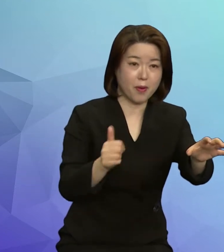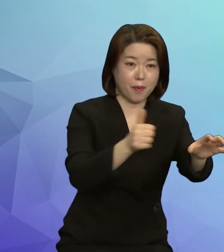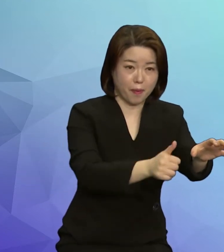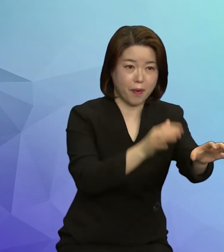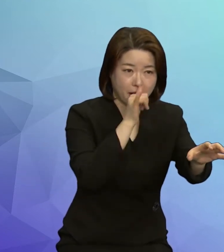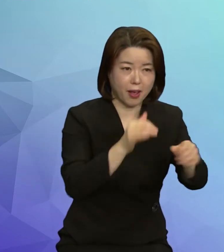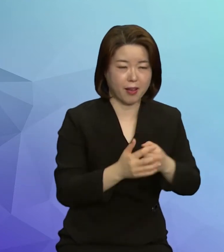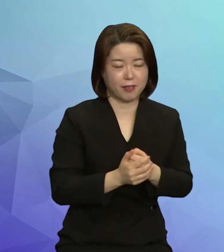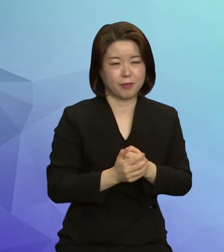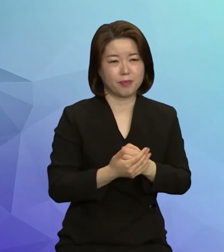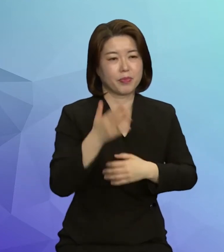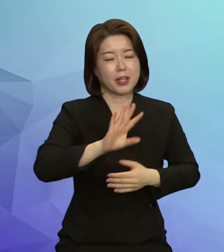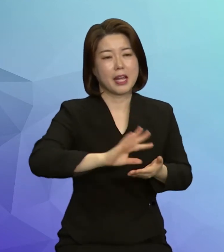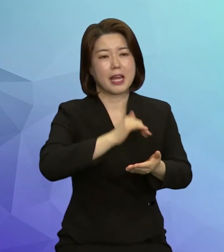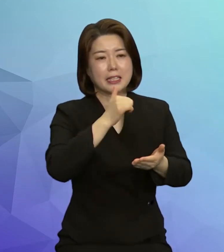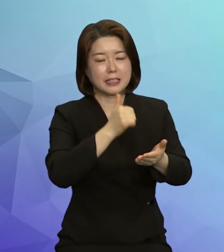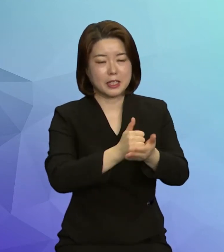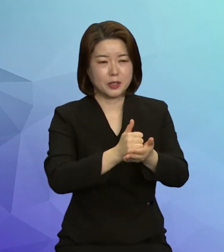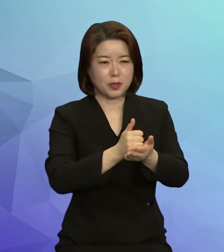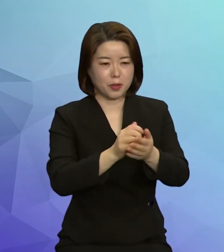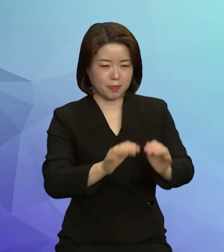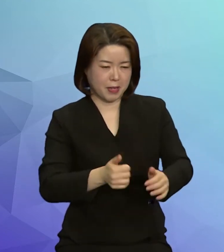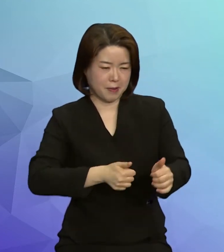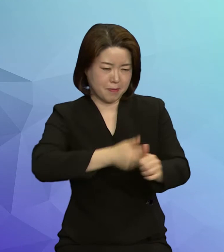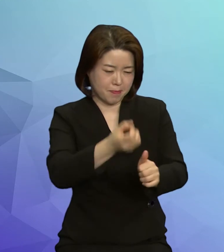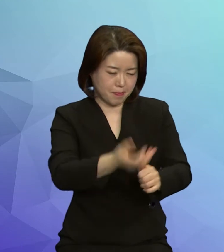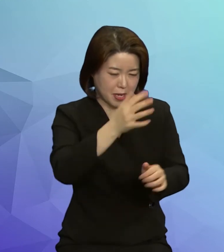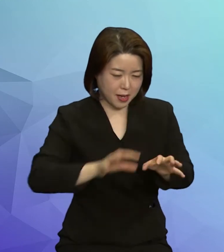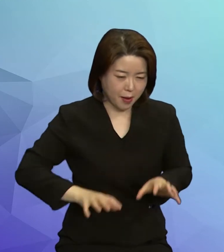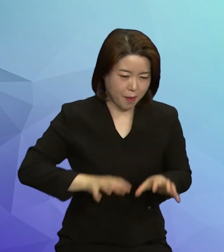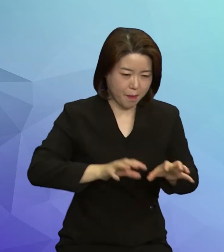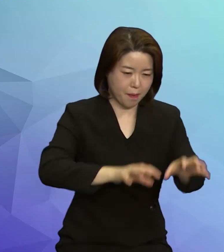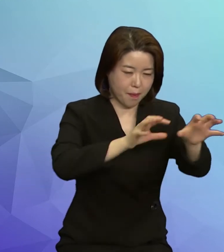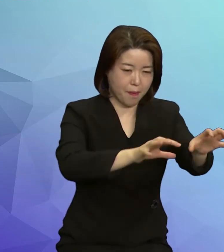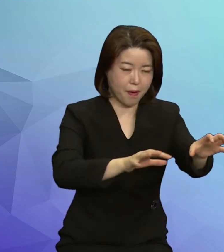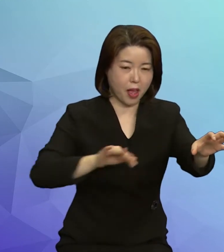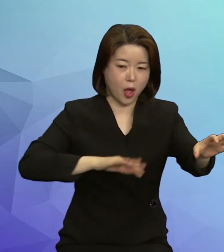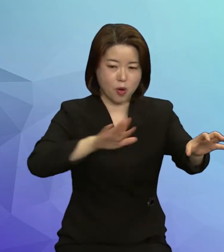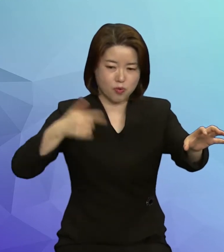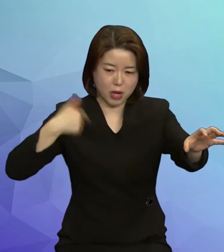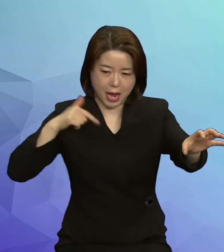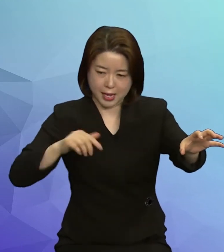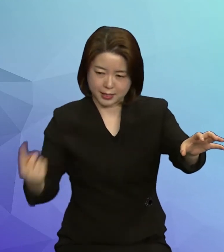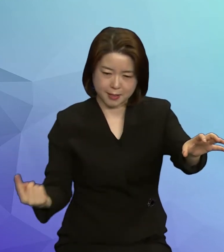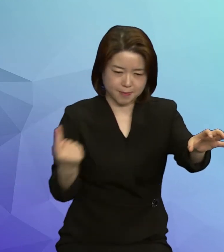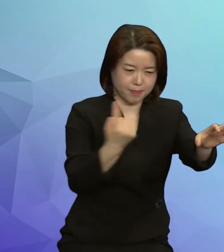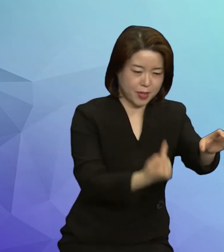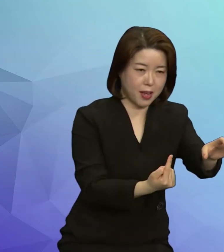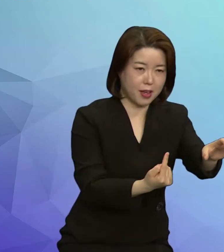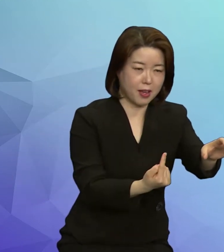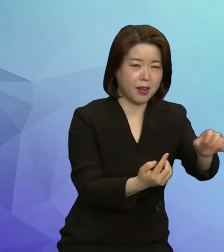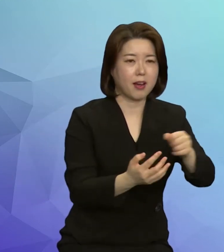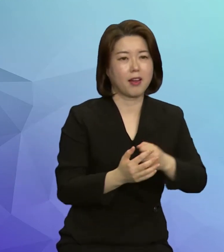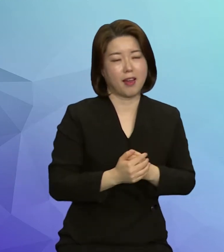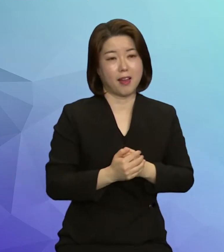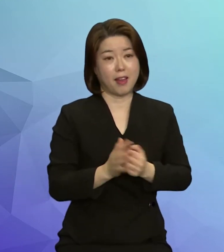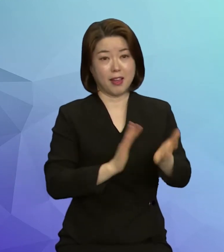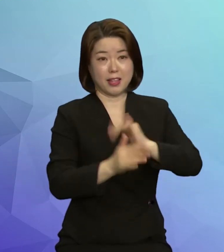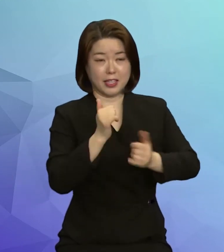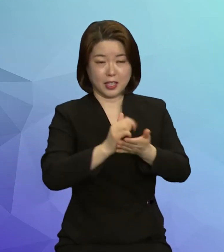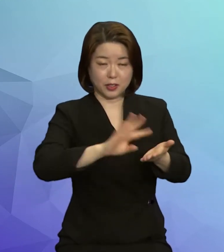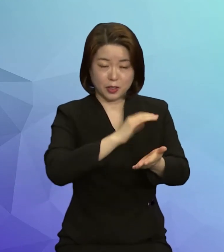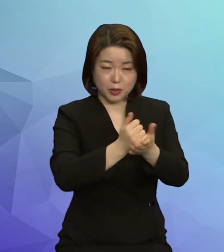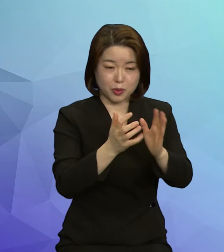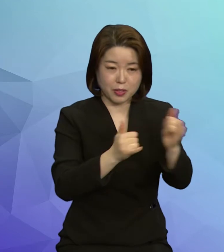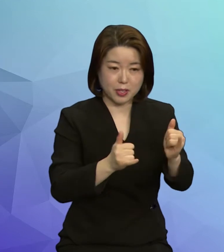그러나 그리스도의 개선 행렬에 언제나 우리를 참가시키시고, 예수 믿는 사람은 예수님의